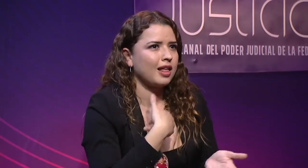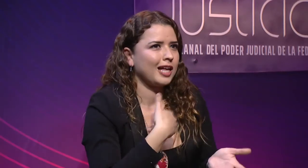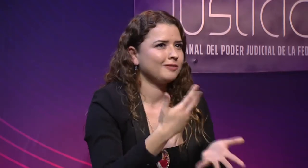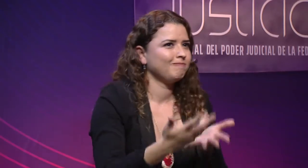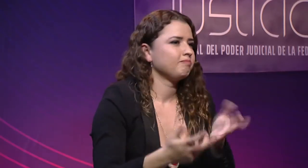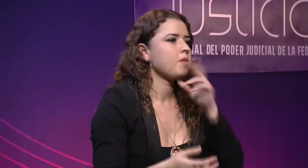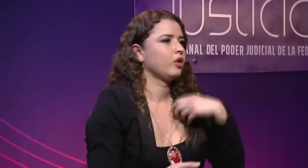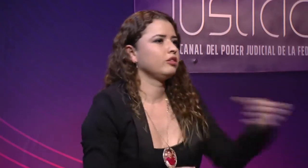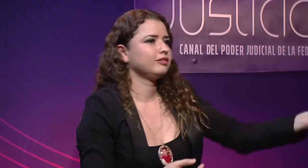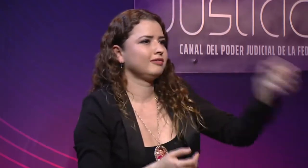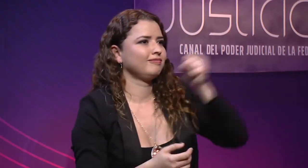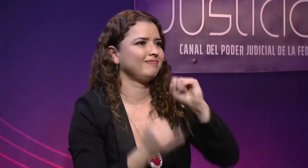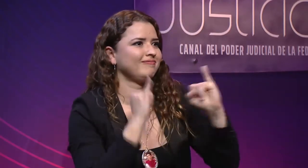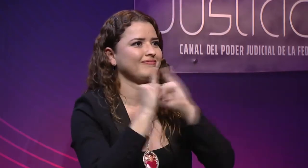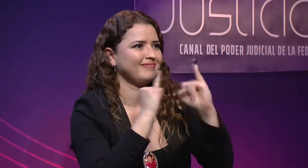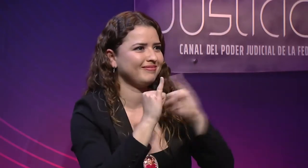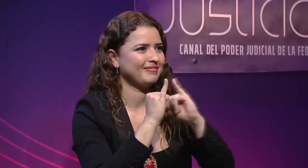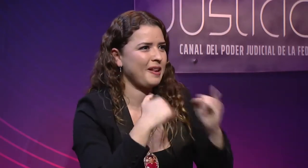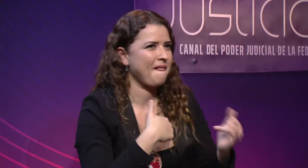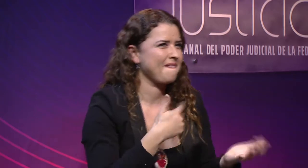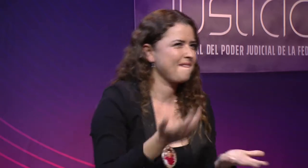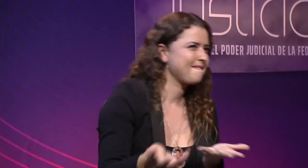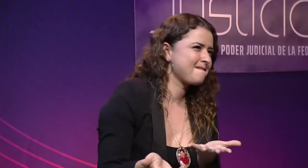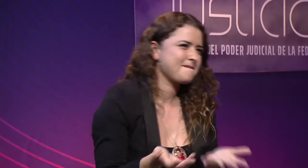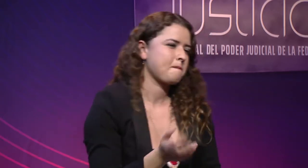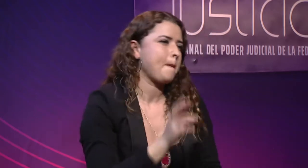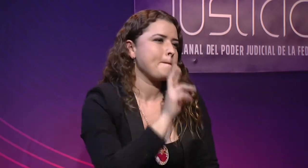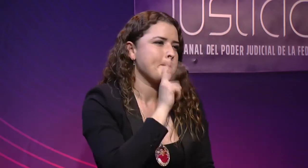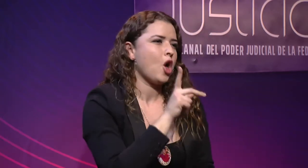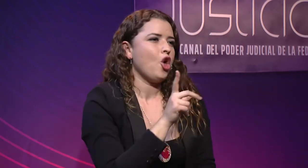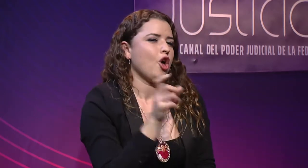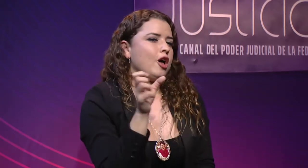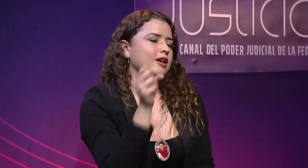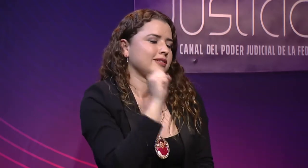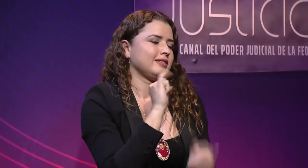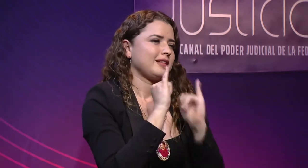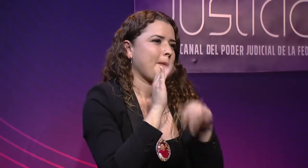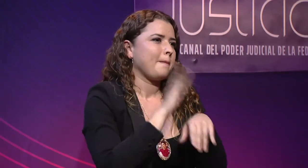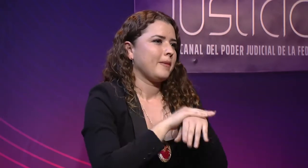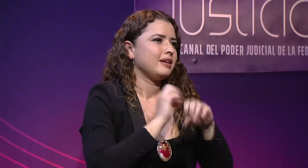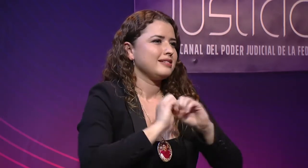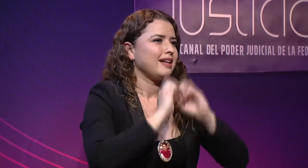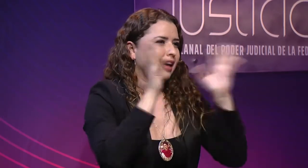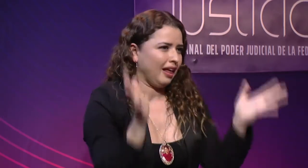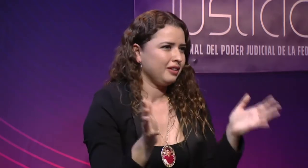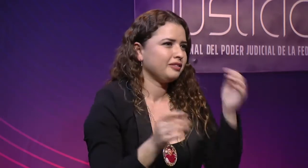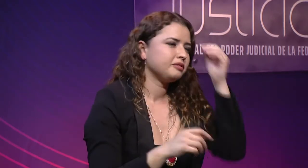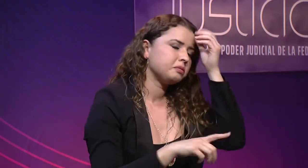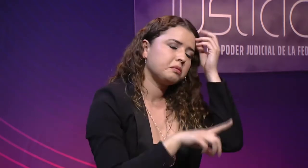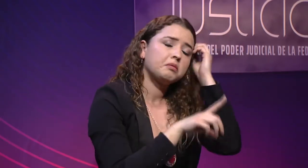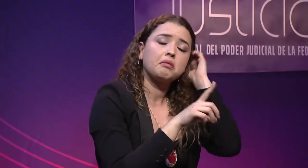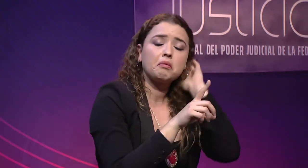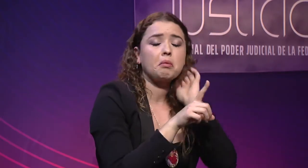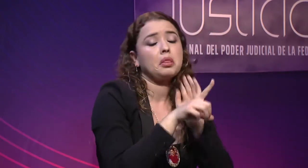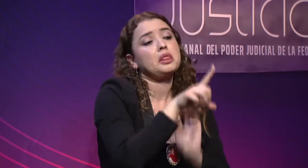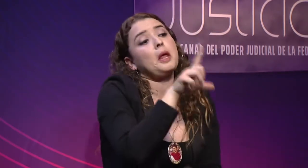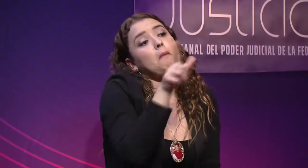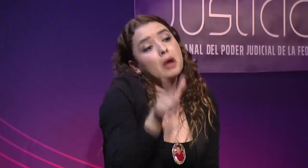me conocen bien, ¿no? Por ejemplo, me dicen, tienes que hacer esto, entonces mejor traigo un intérprete para que a mí me quede claro qué es lo que